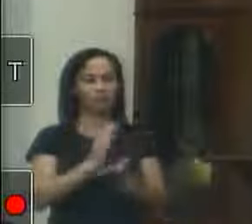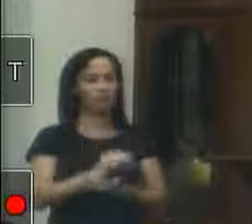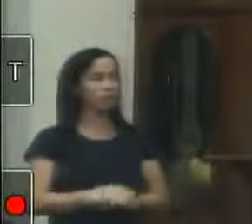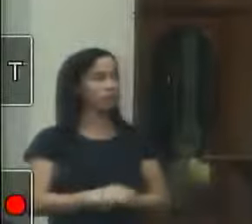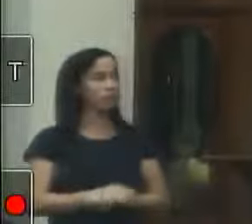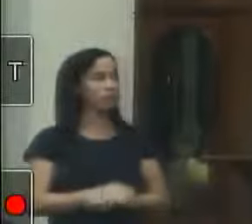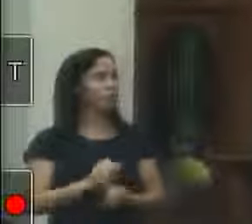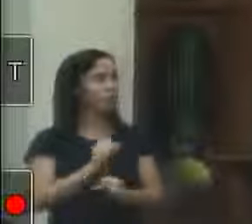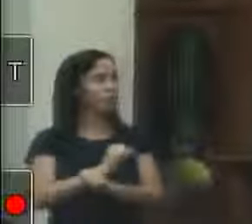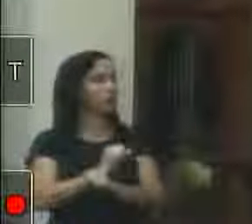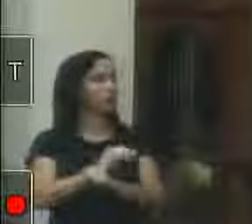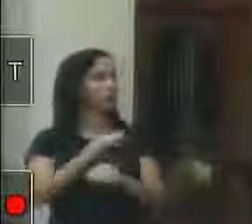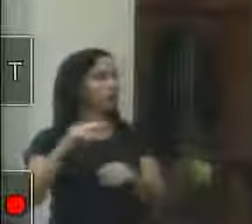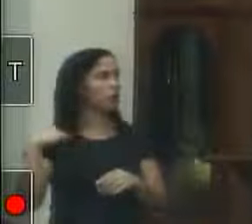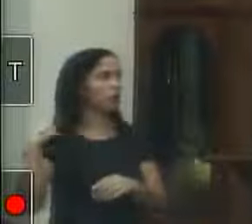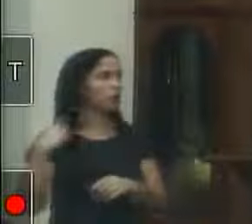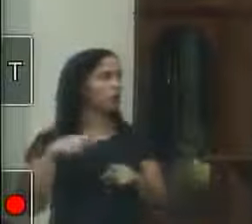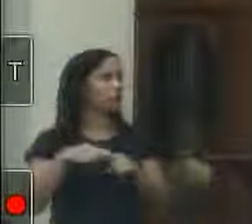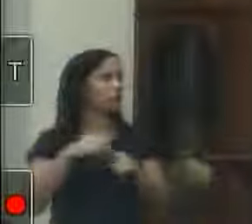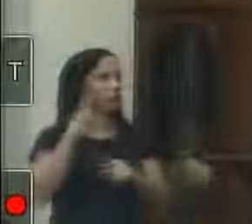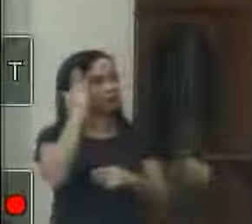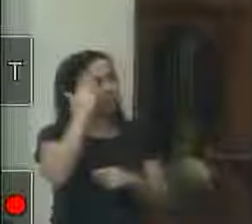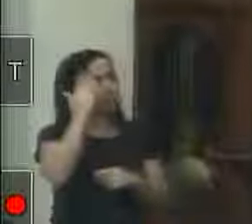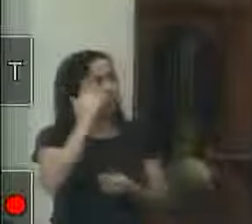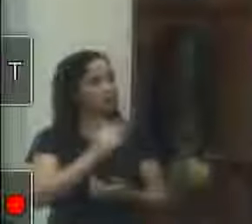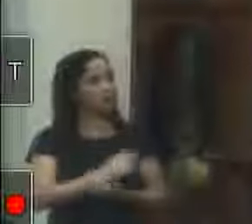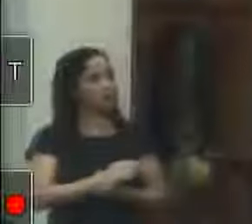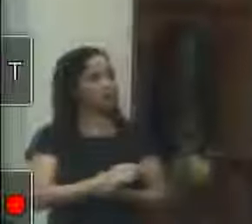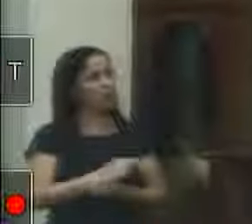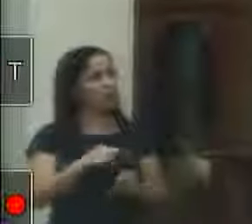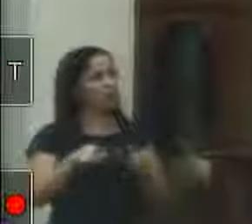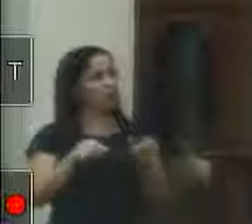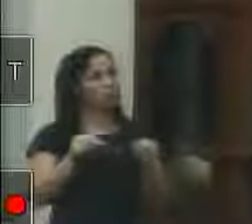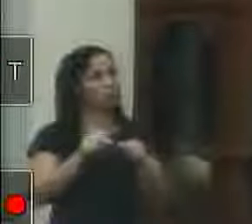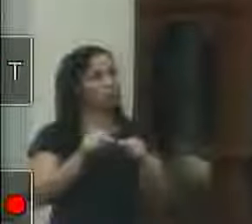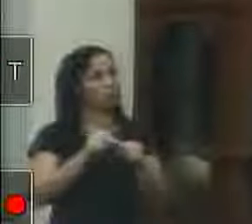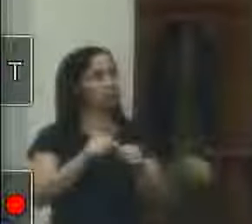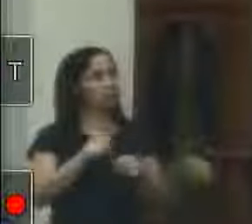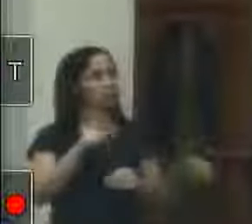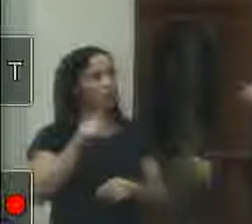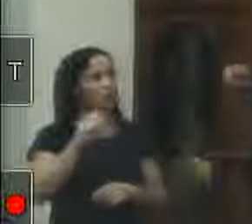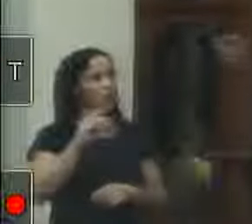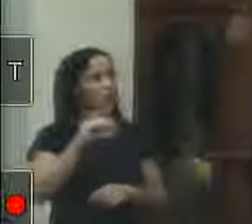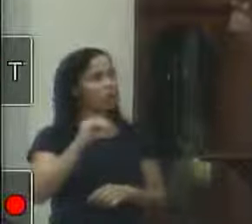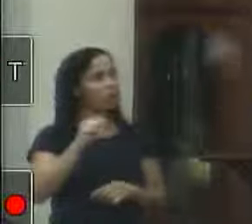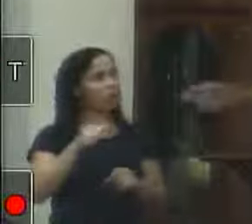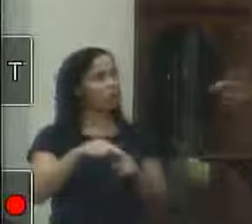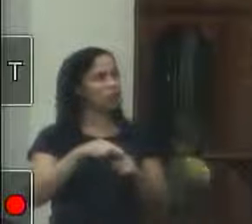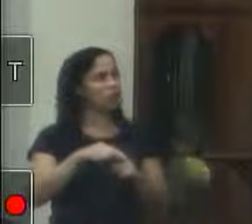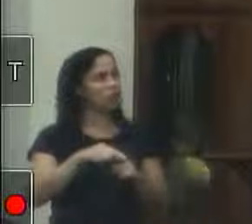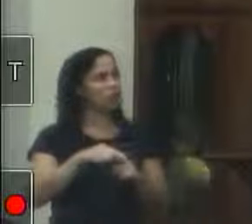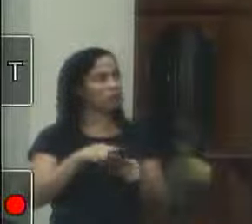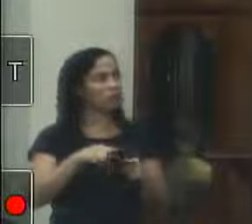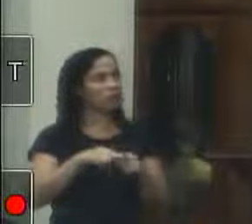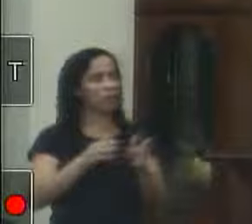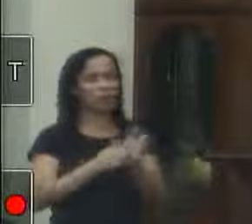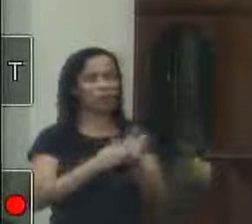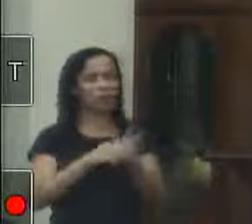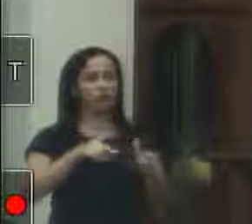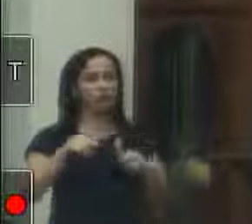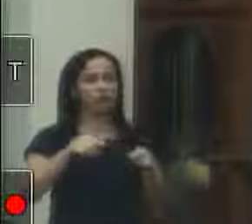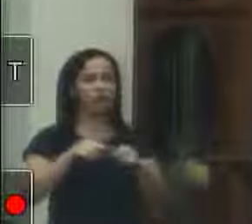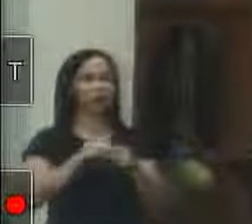espero a vocês, vereadores, conscientes que vocês são, que faça a Glória uma moção de aplauso pelo trabalho